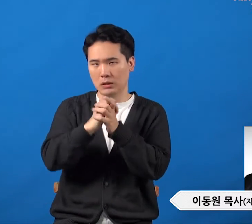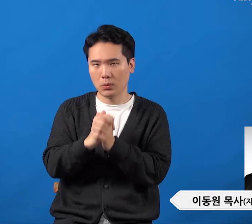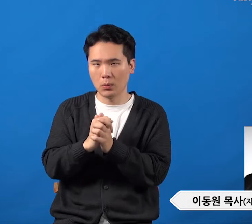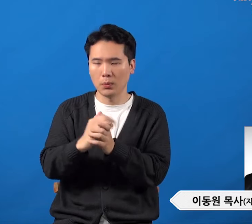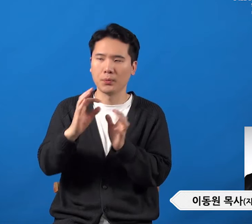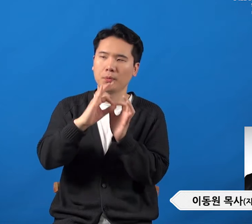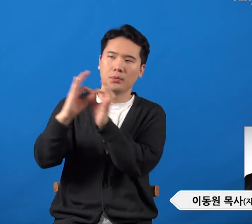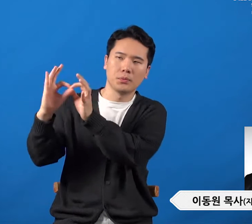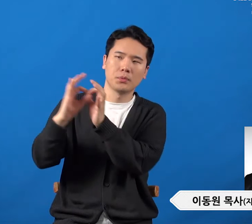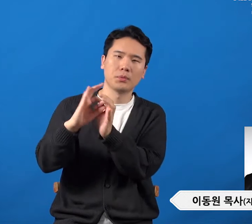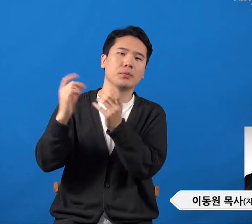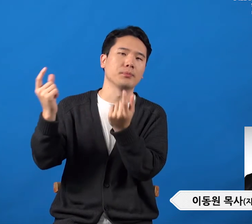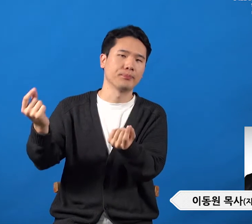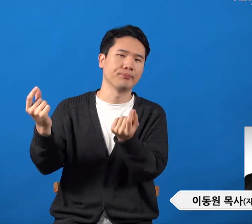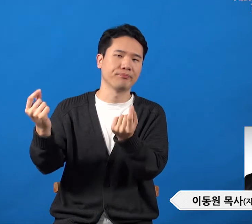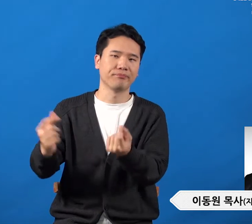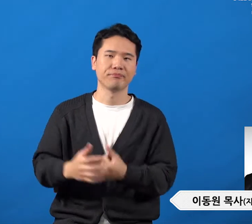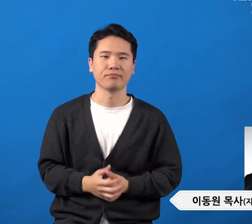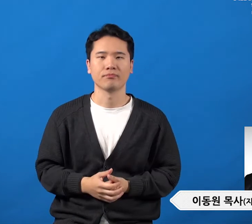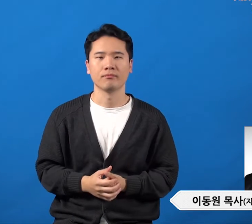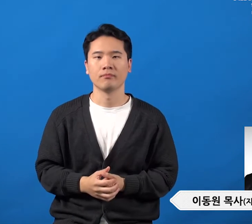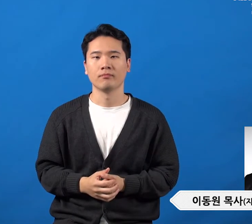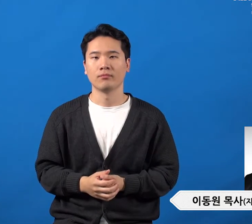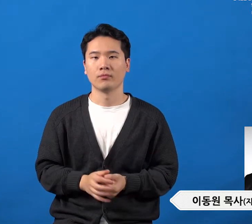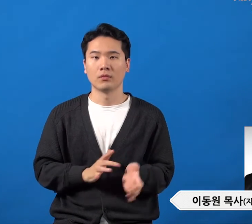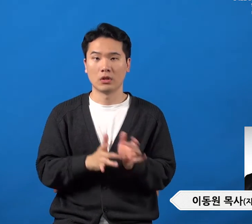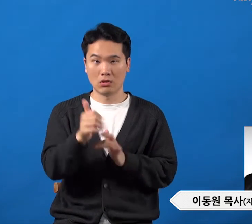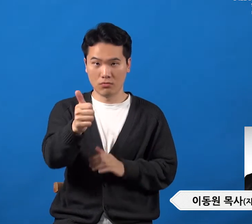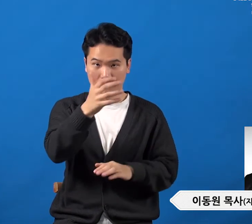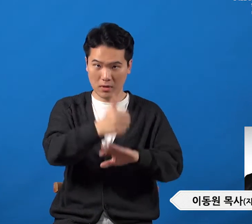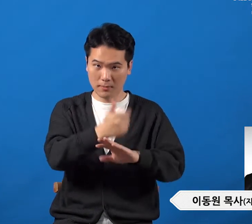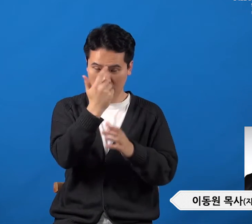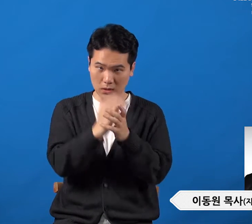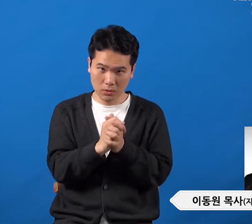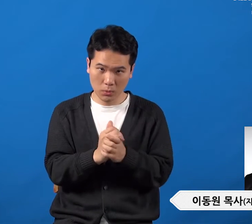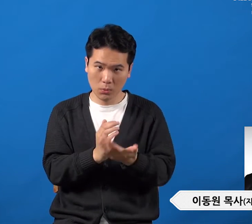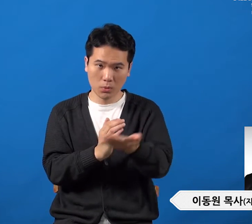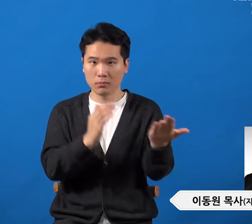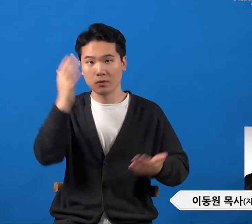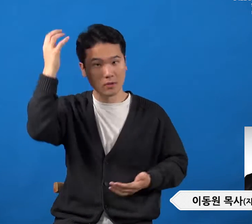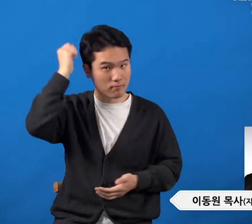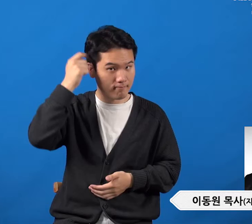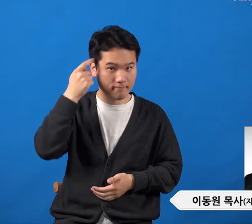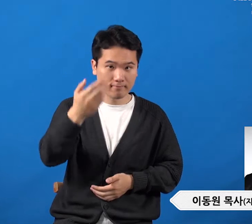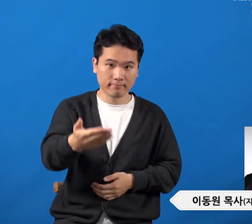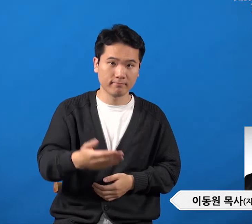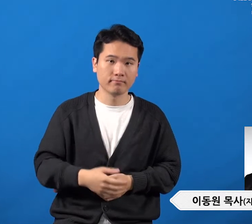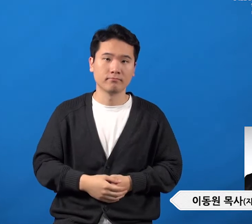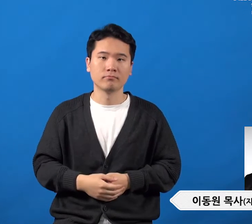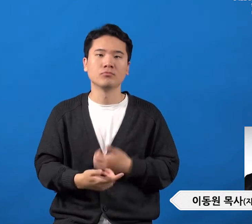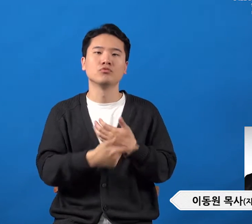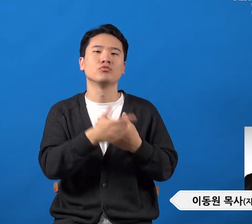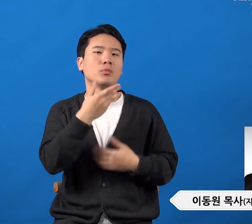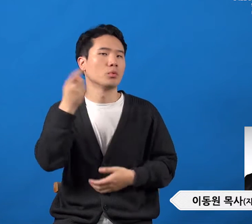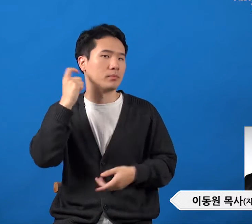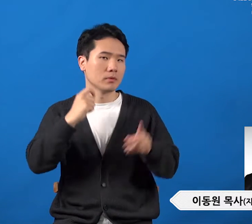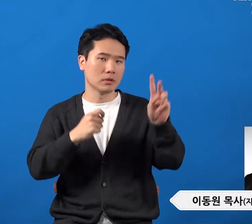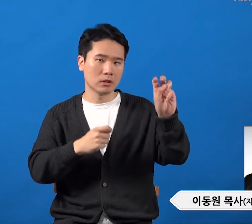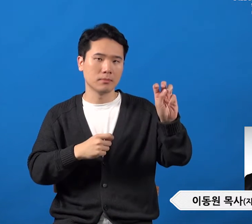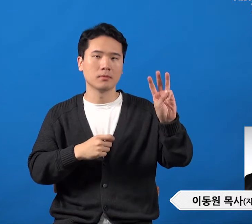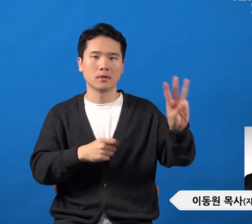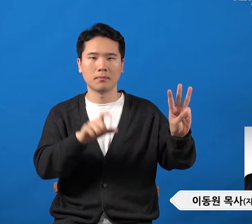기도와 그대로 통하지 않습니까? 예수님의 마지막 기도 기억하세요? 누가복음 23장